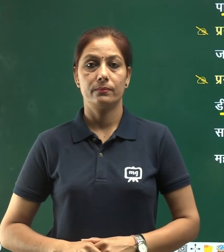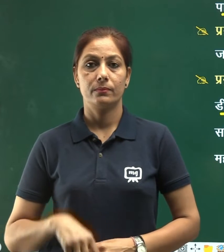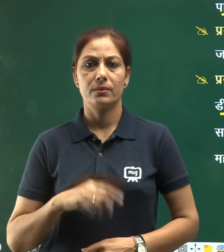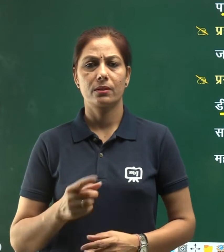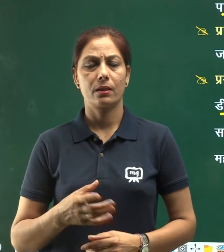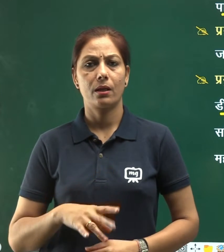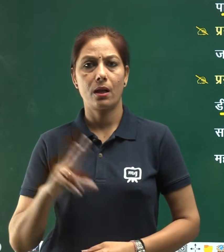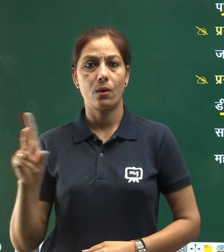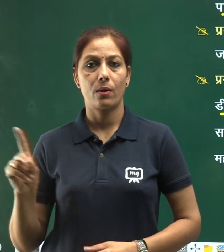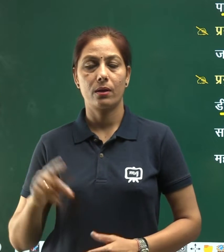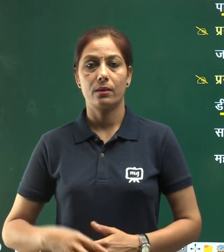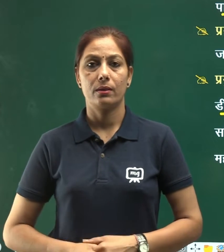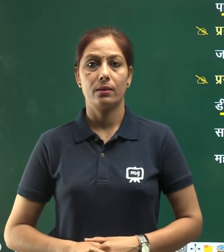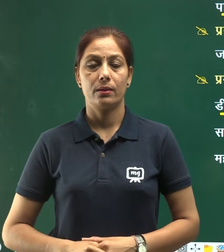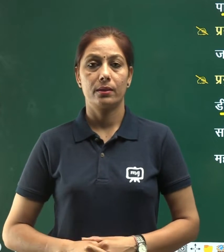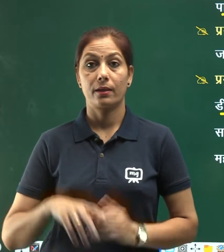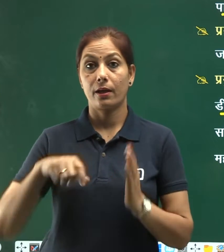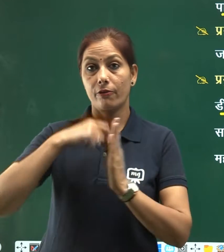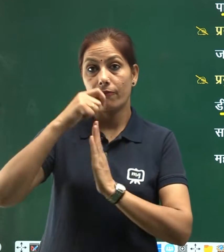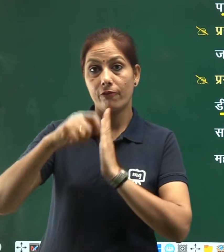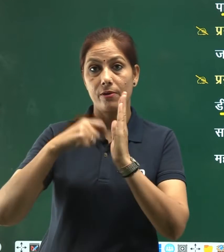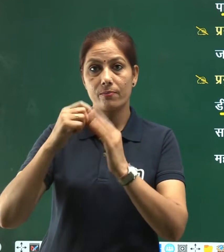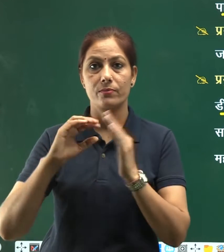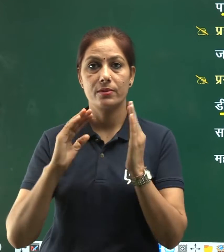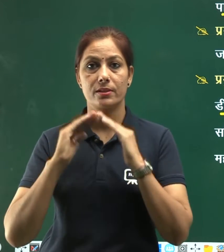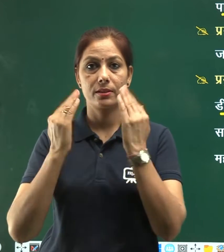इसके अलावा फिल्म जगत का